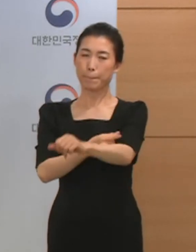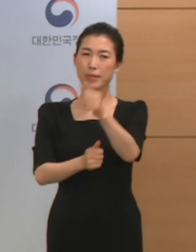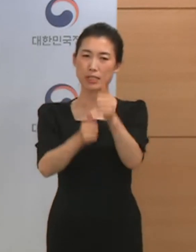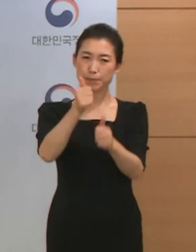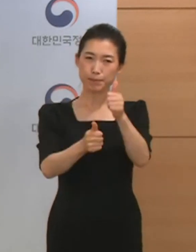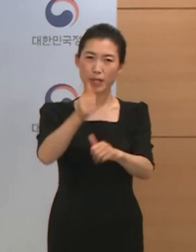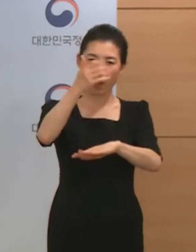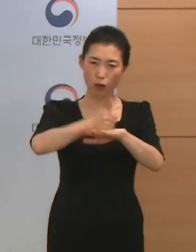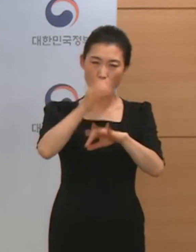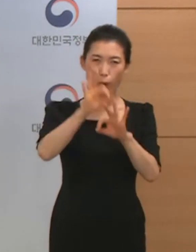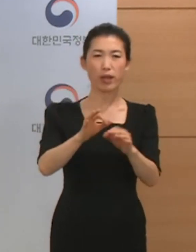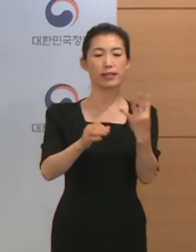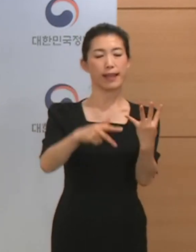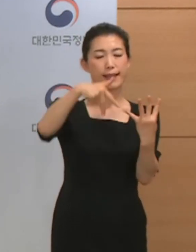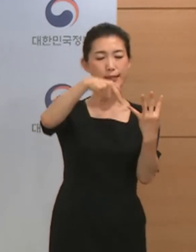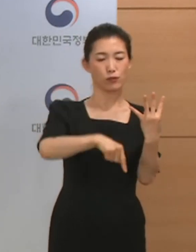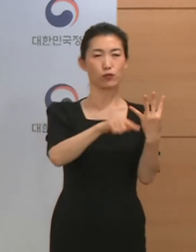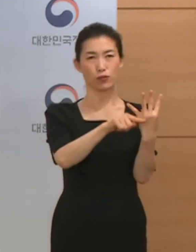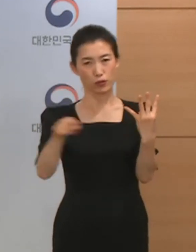과정에서 4주에서 12주를